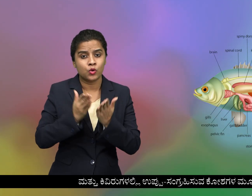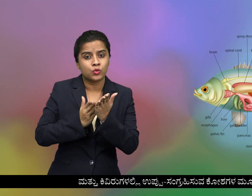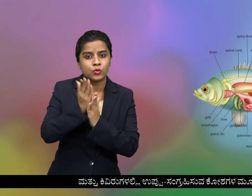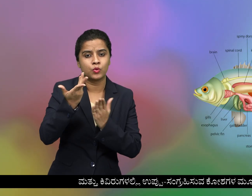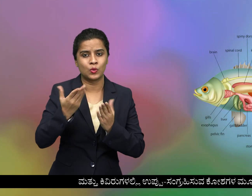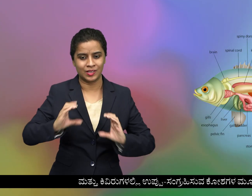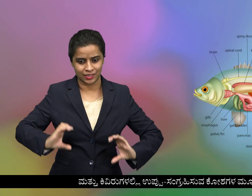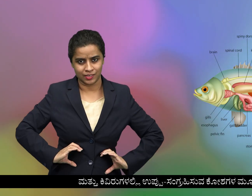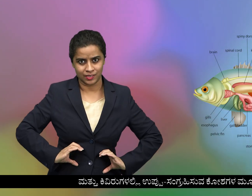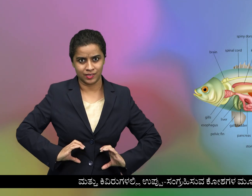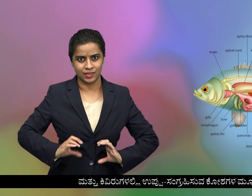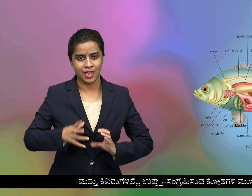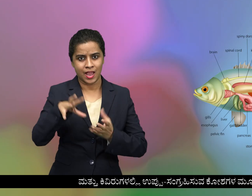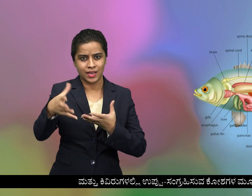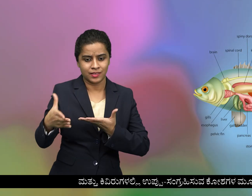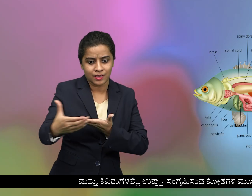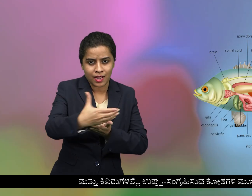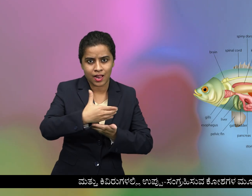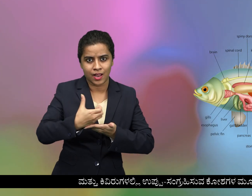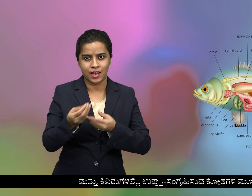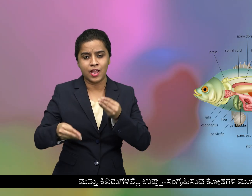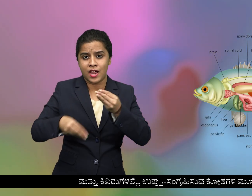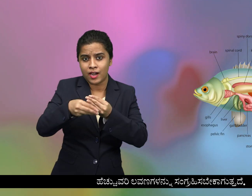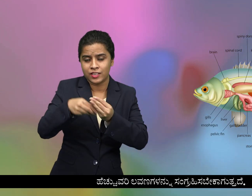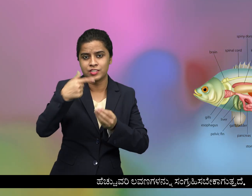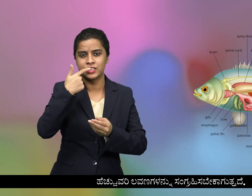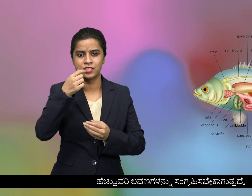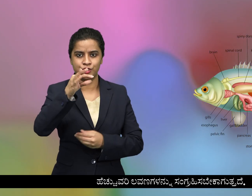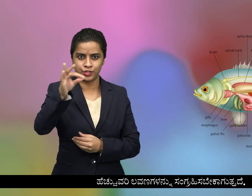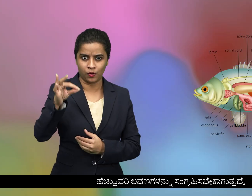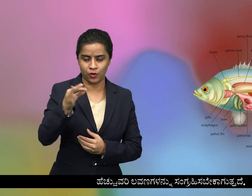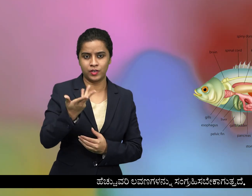ಮತ್ತು ಕಿವಿರುಗಳಲ್ಲಿ ಉಪ್ಪು ಸಂಗ್ರಹಿಸುವ ಕೋಶಗಳ ಮೂಲಕ ಹೆಚ್ಚುವರಿ ಲವಣಗಳನ್ನ